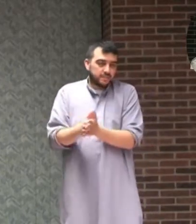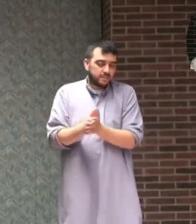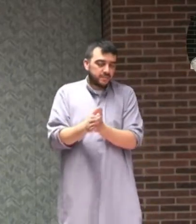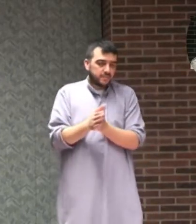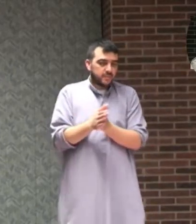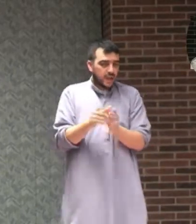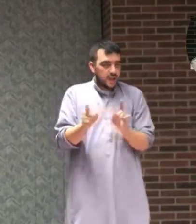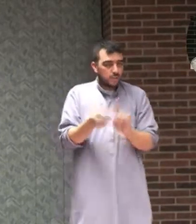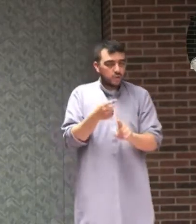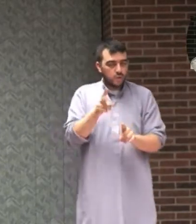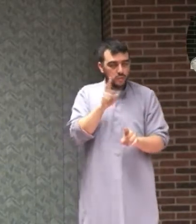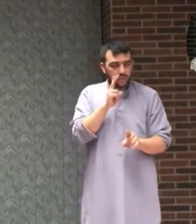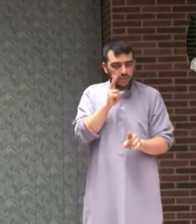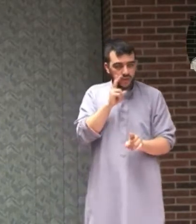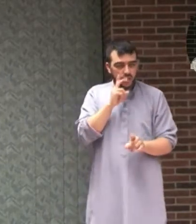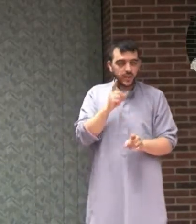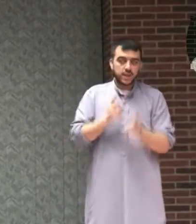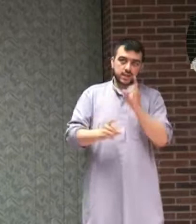de cela et